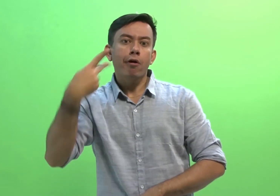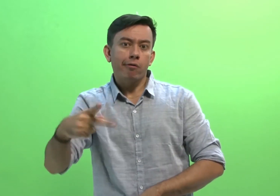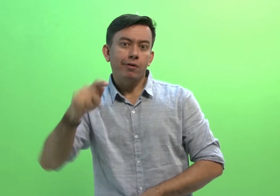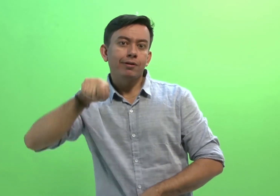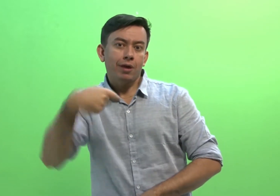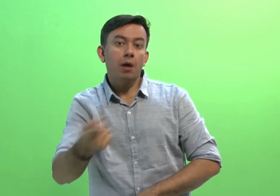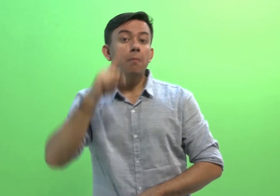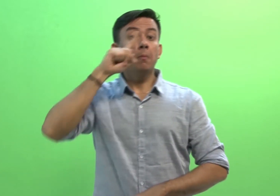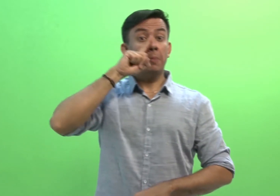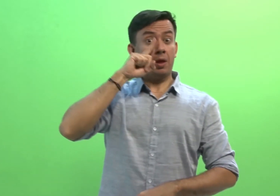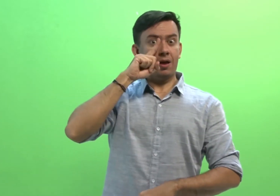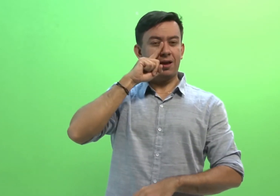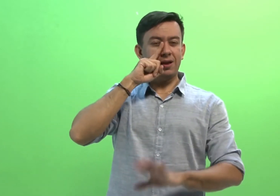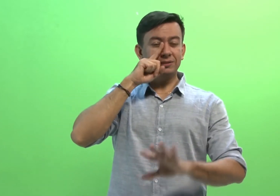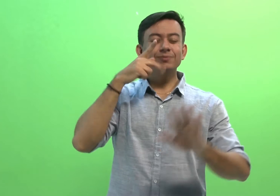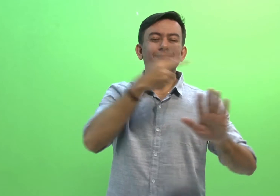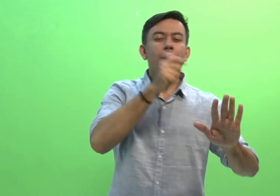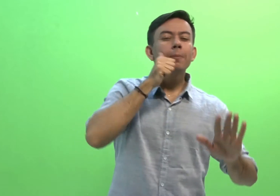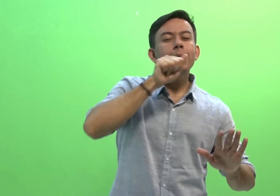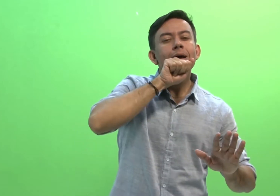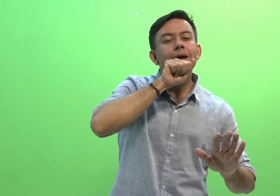Mãe é um costume do sul do país. Este é sinal para